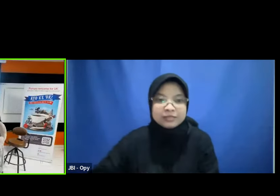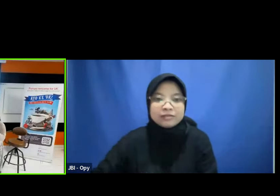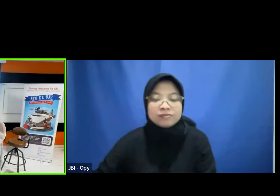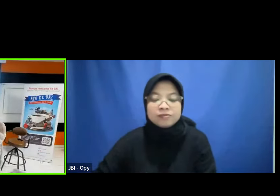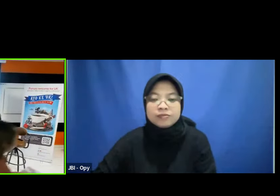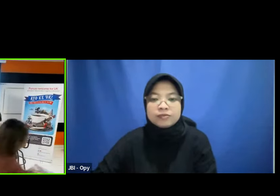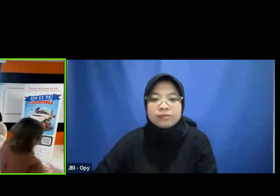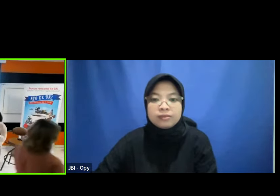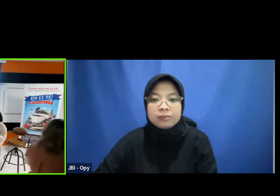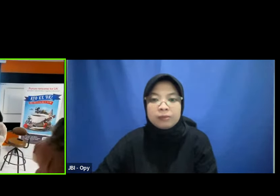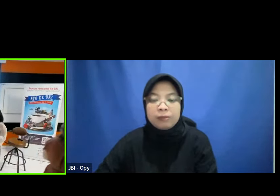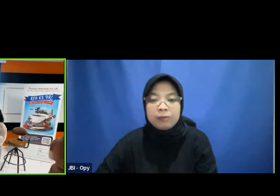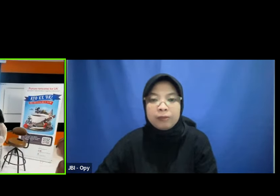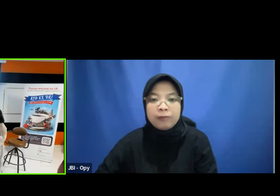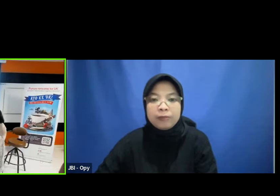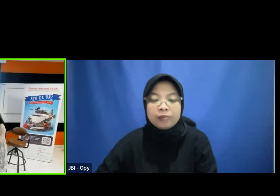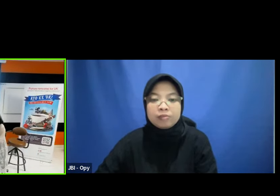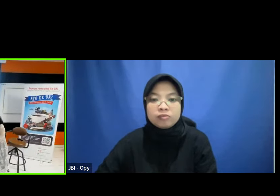dulu